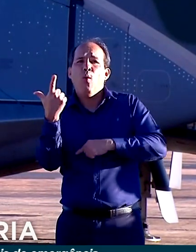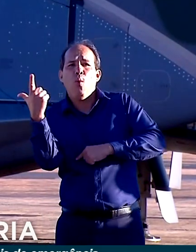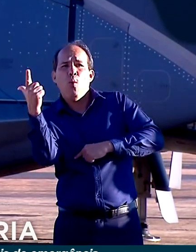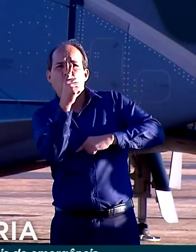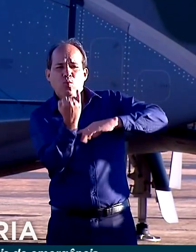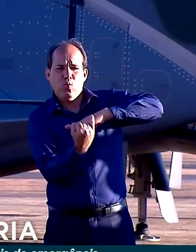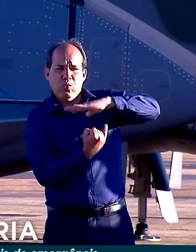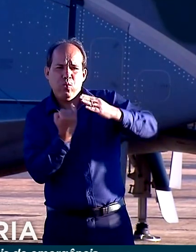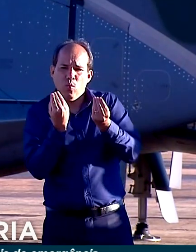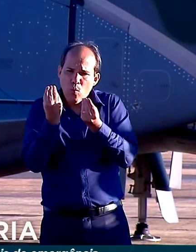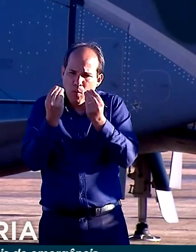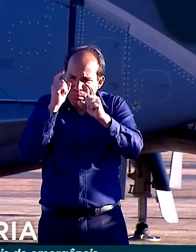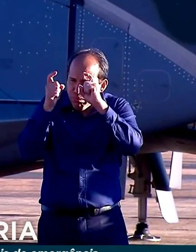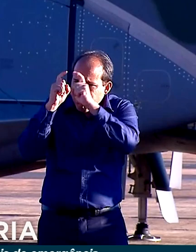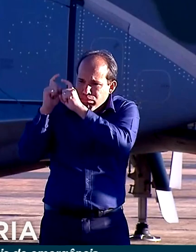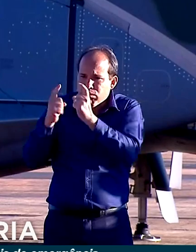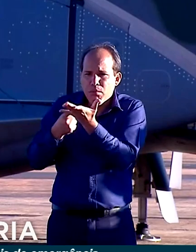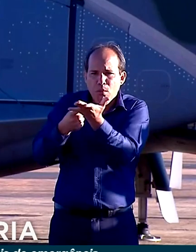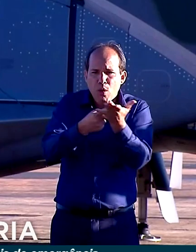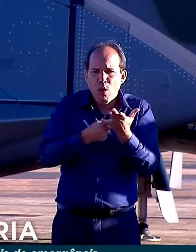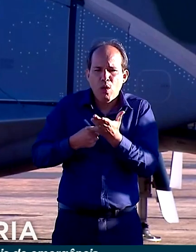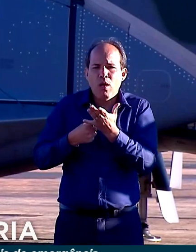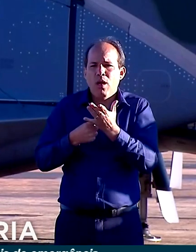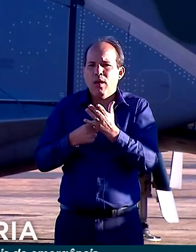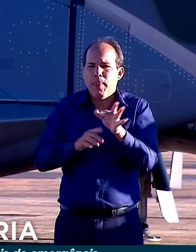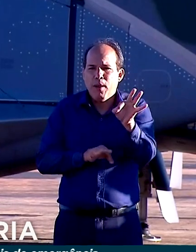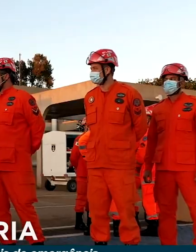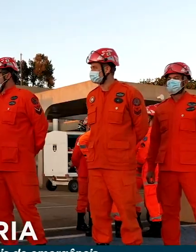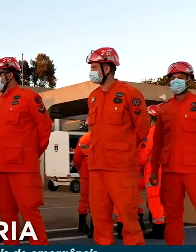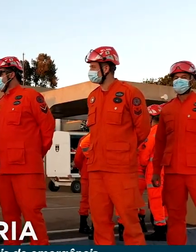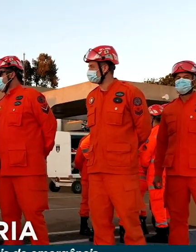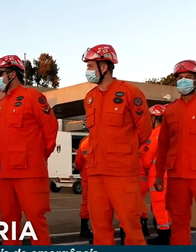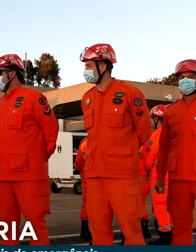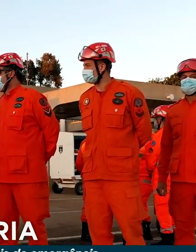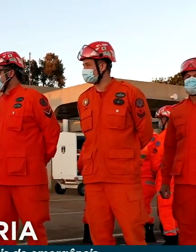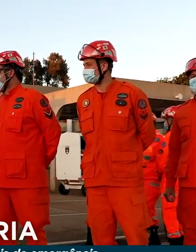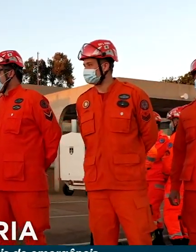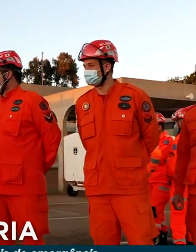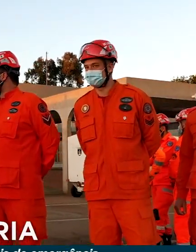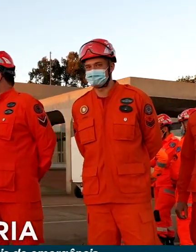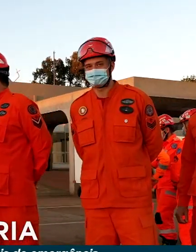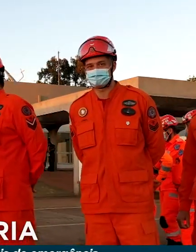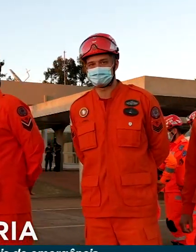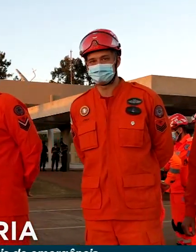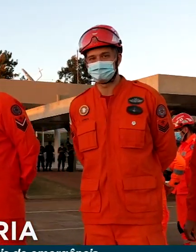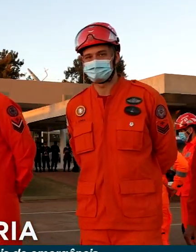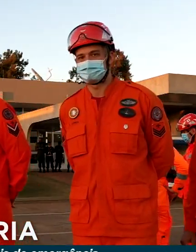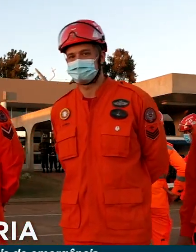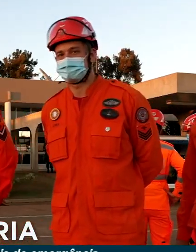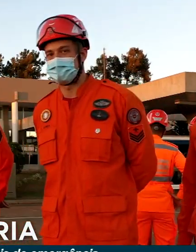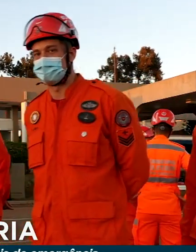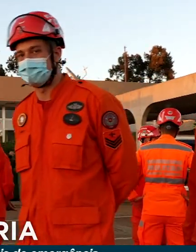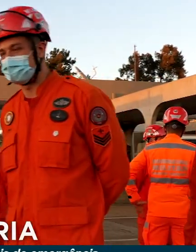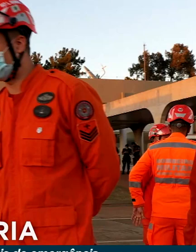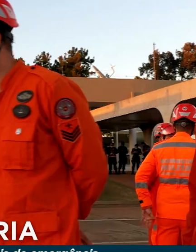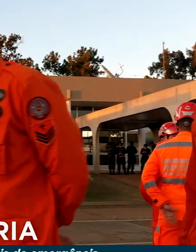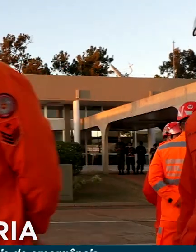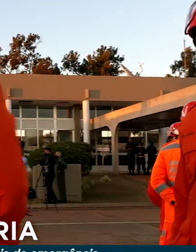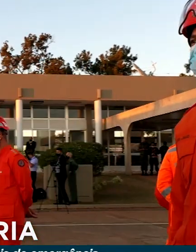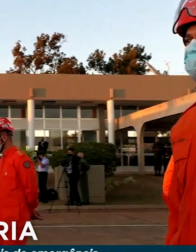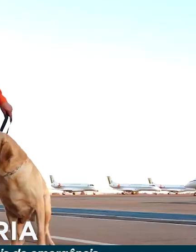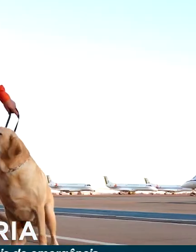essa missão foi rapidamente programada. A missão conta com 32 militares do Corpo de Bombeiros